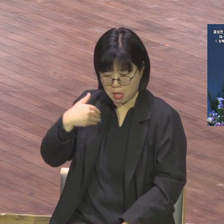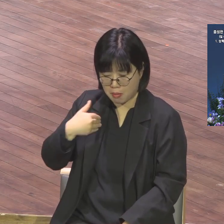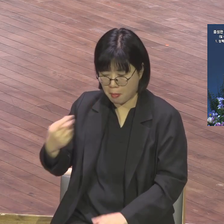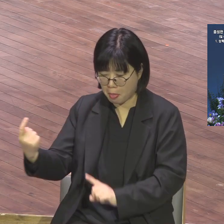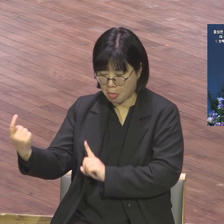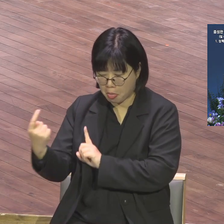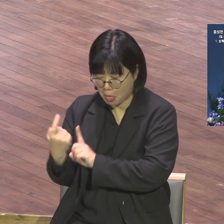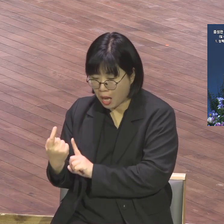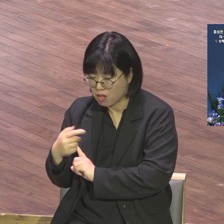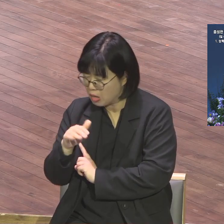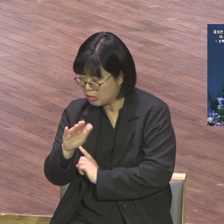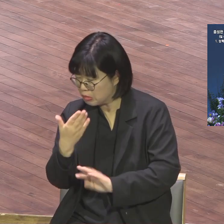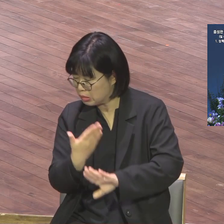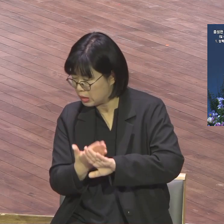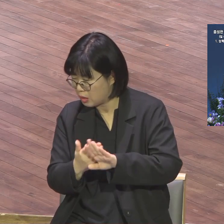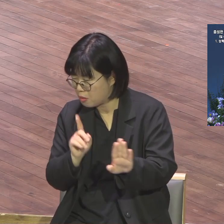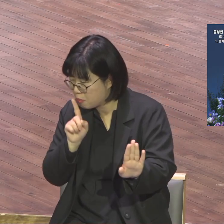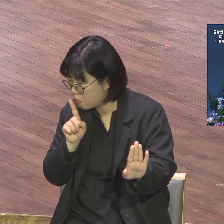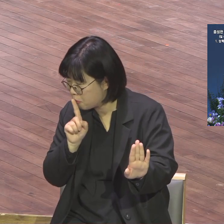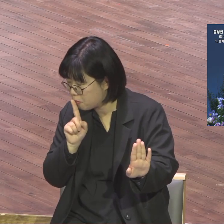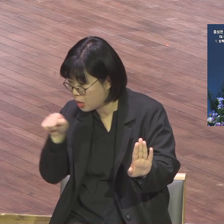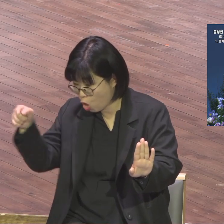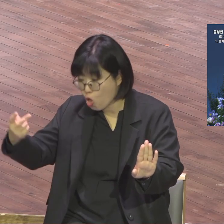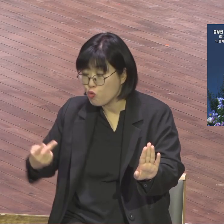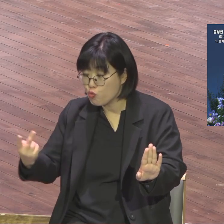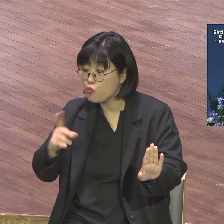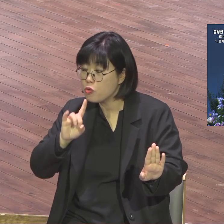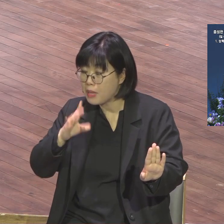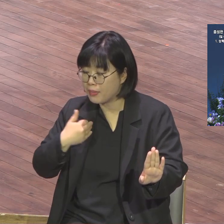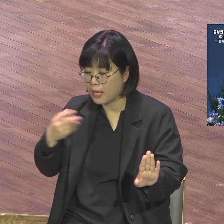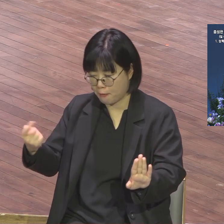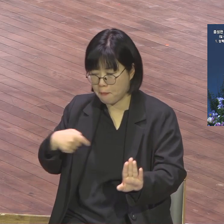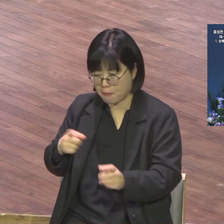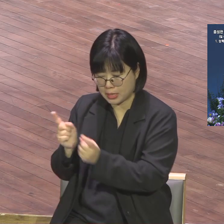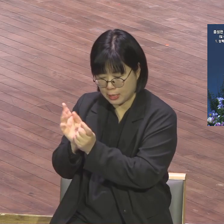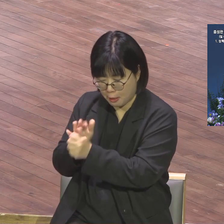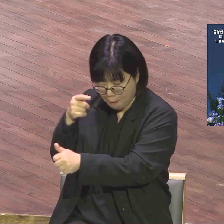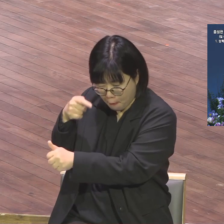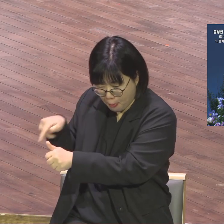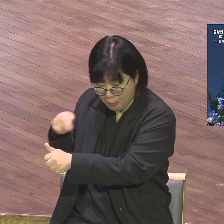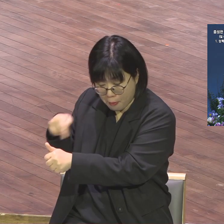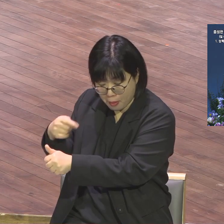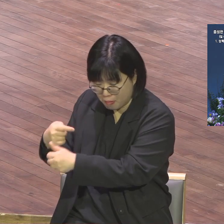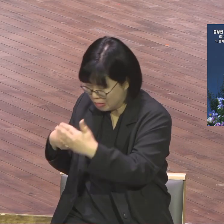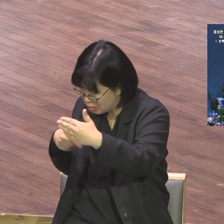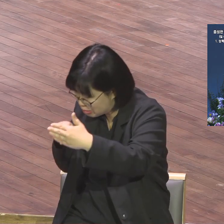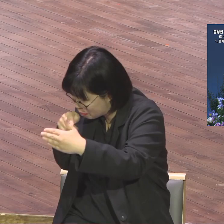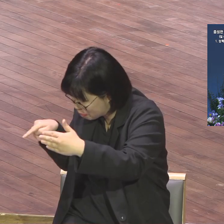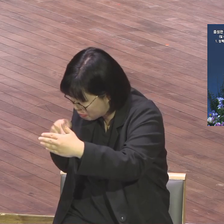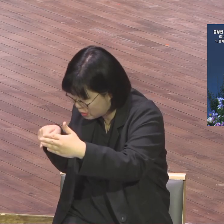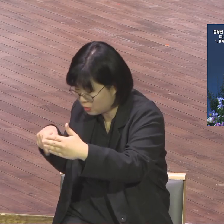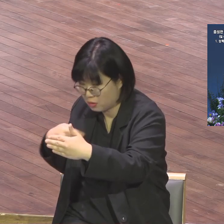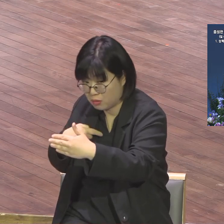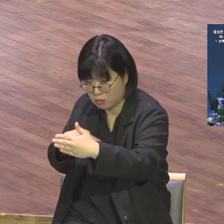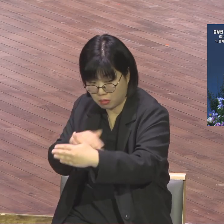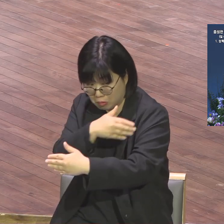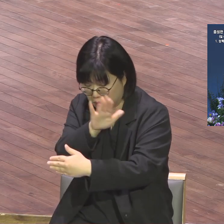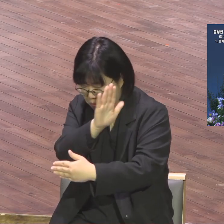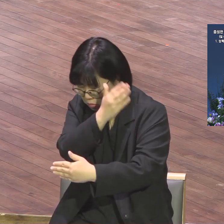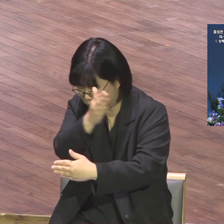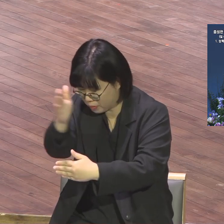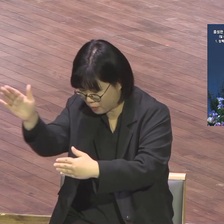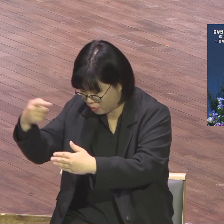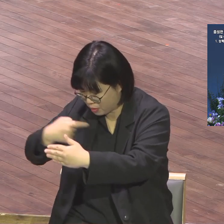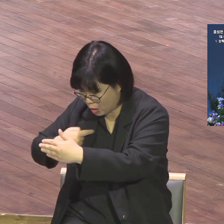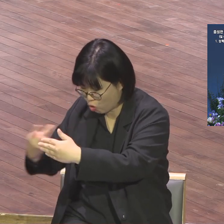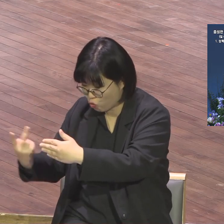사람이 모르도록 아주 비밀스럽게 개인적으로 불러가지고 그걸 가르쳐 주지요.